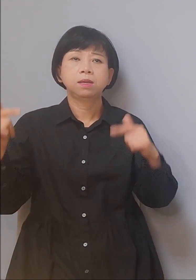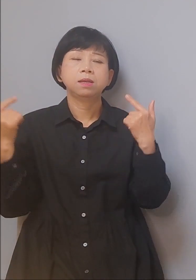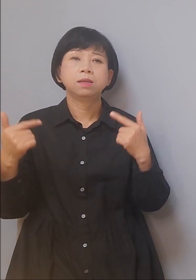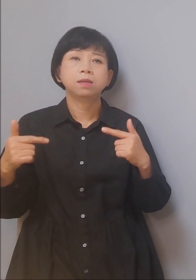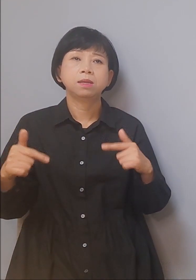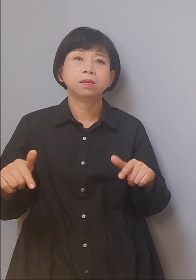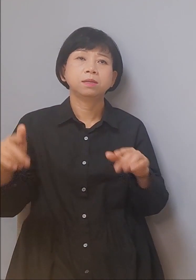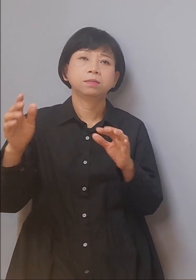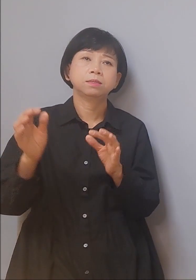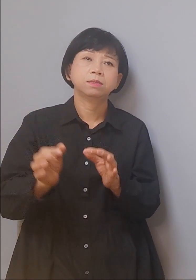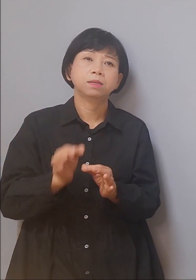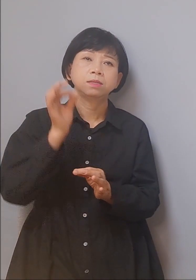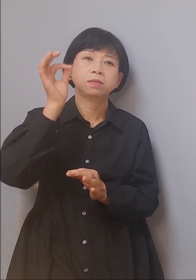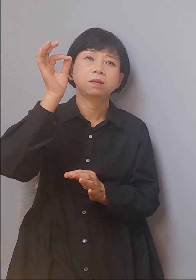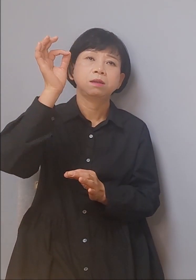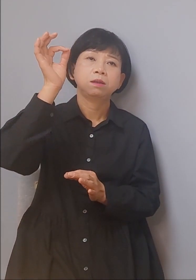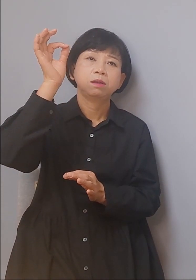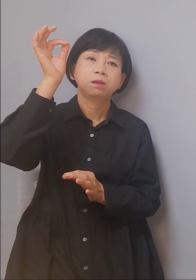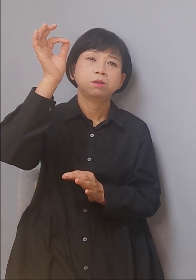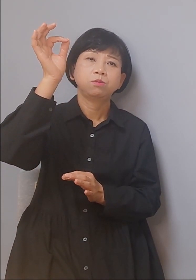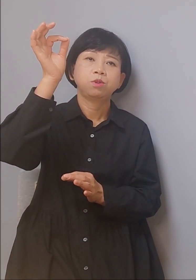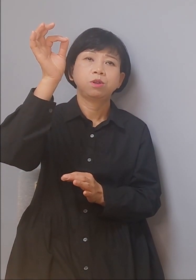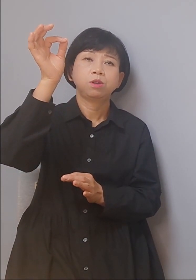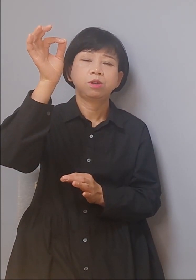내가 항상